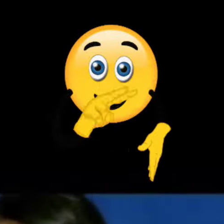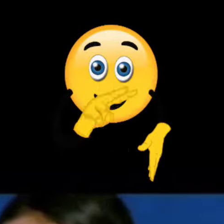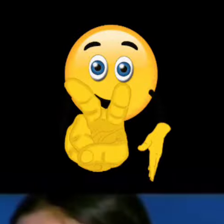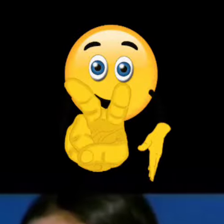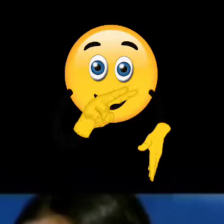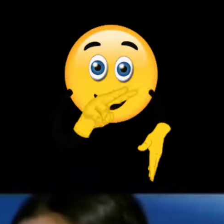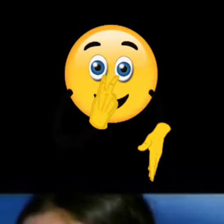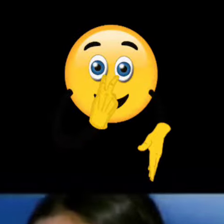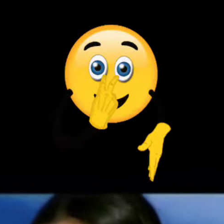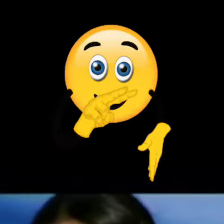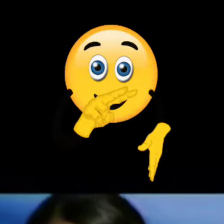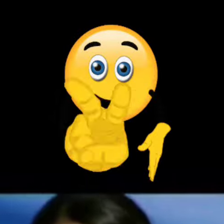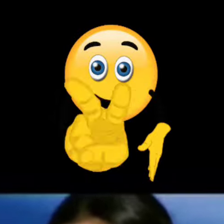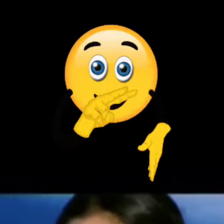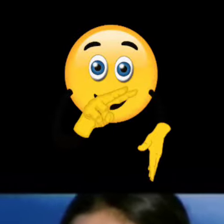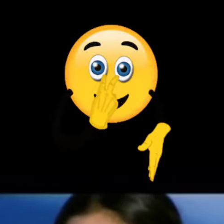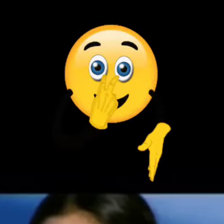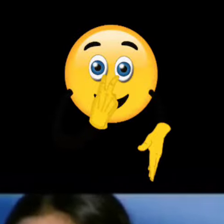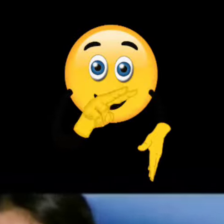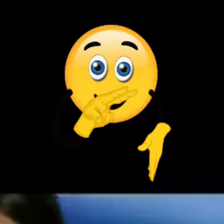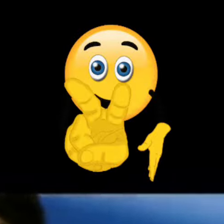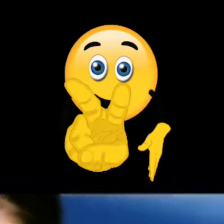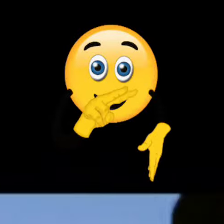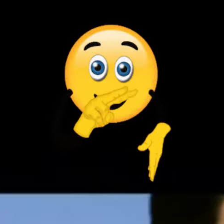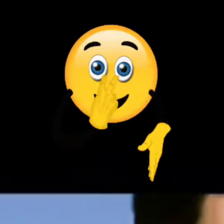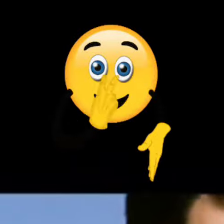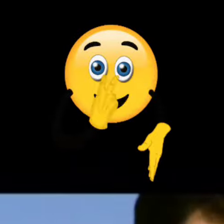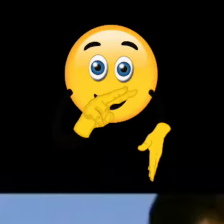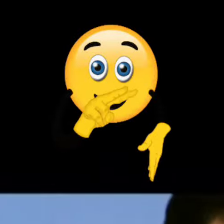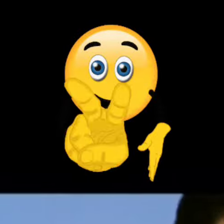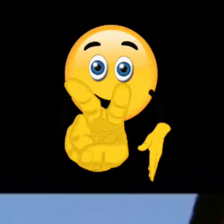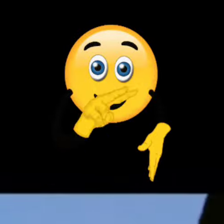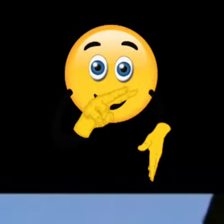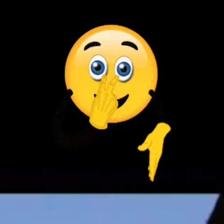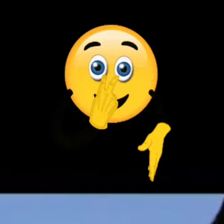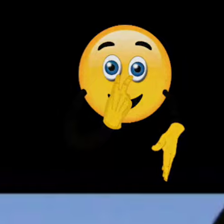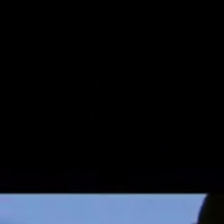பேசும் பேச்சு துளியாய் வெளியாகும்.